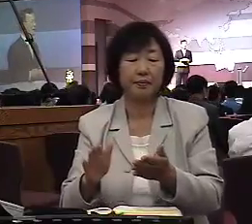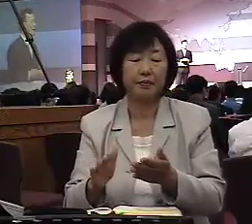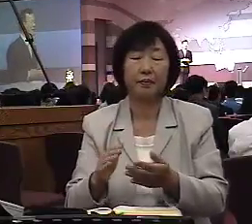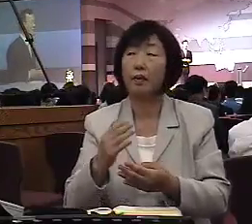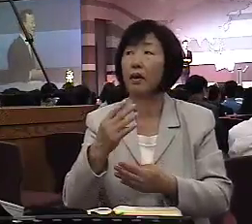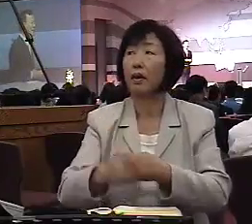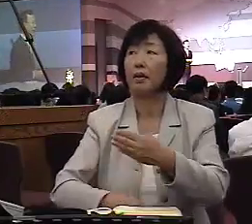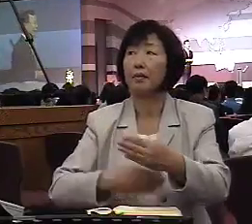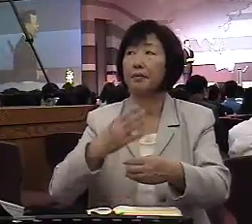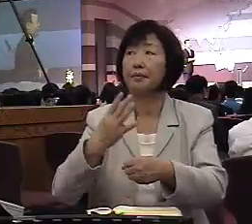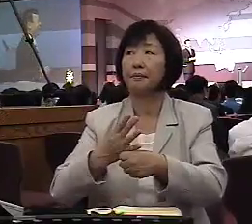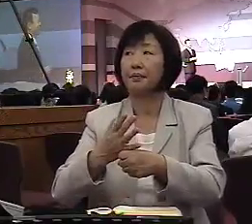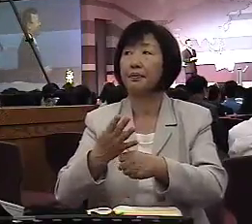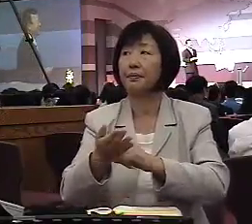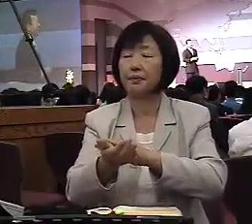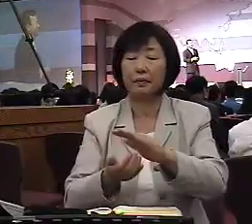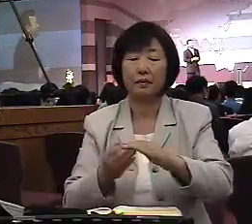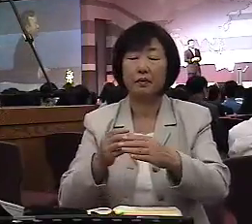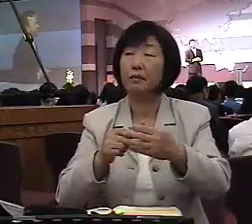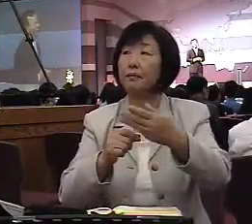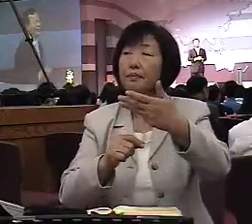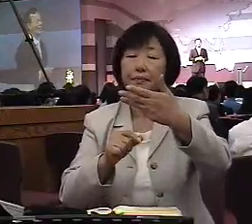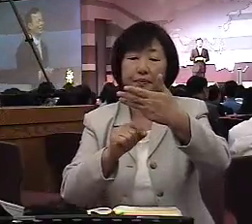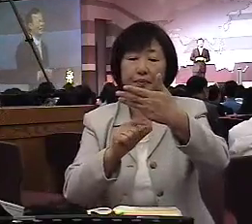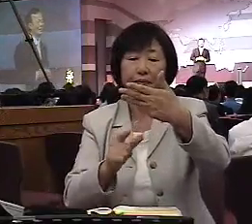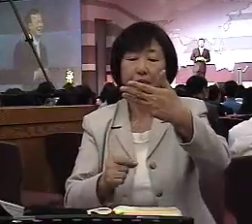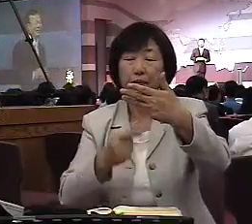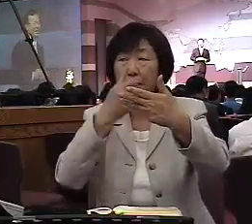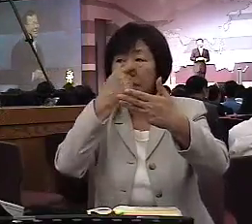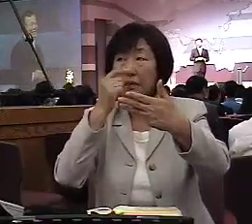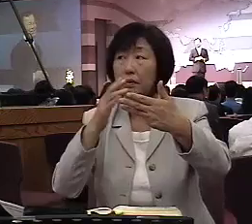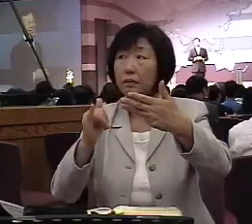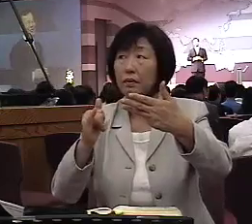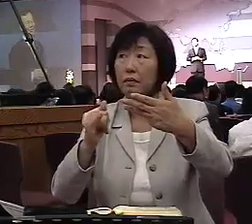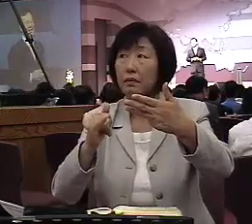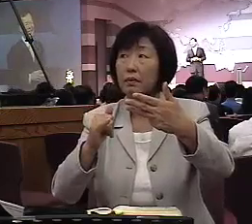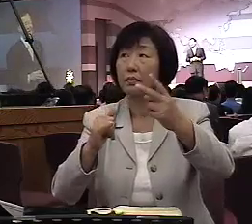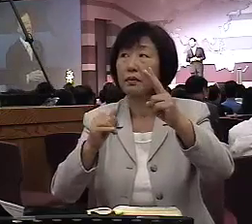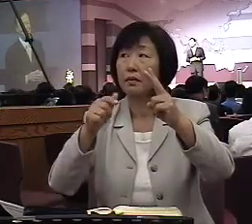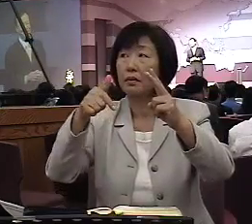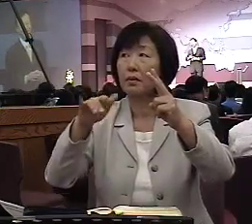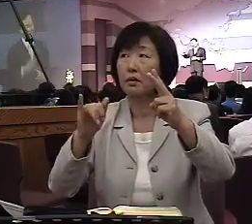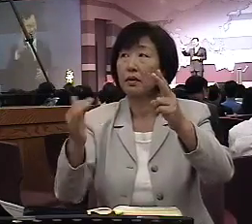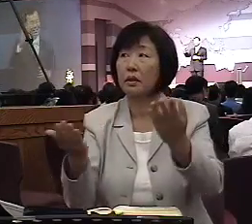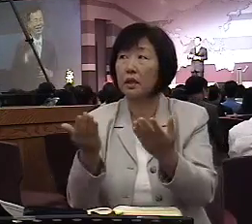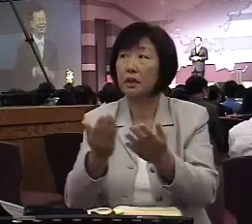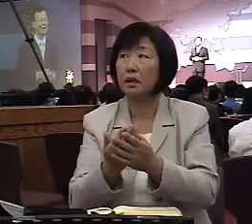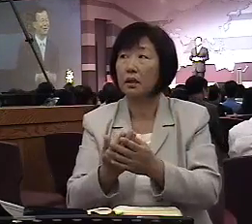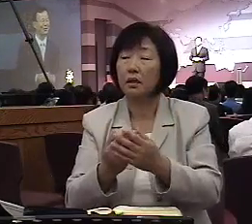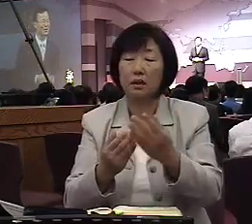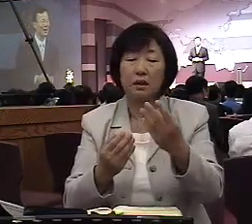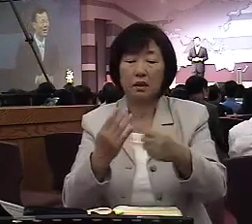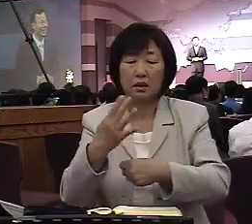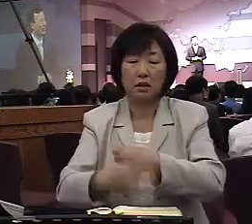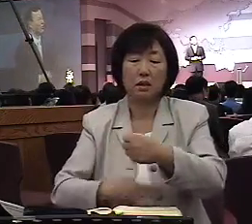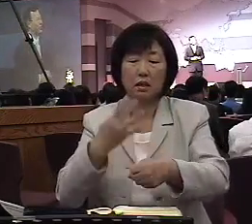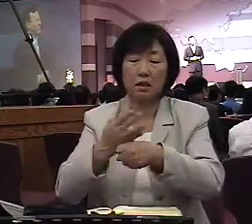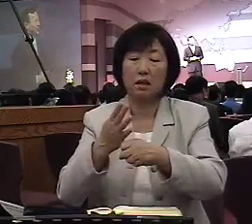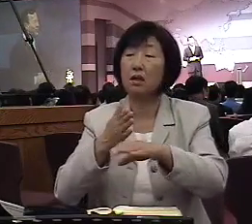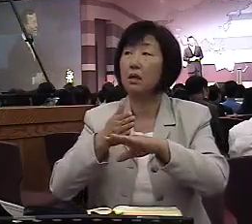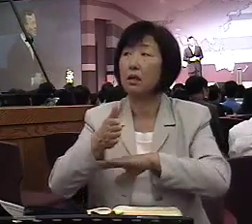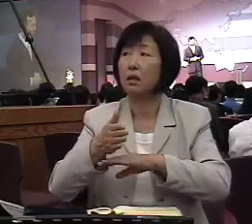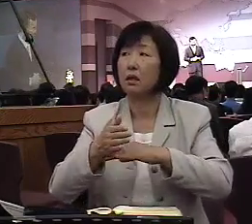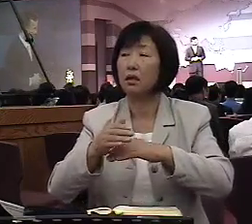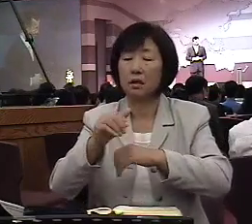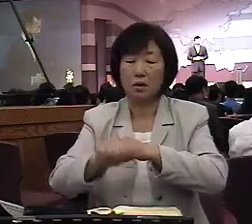4년 전 8월 달에 부족한 사람이 우리 교회에 이기 사역을 시작하게 되었습니다. 4년이 지났네요. 벌써 이제